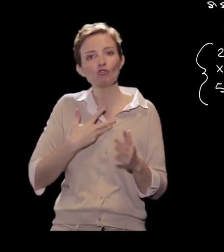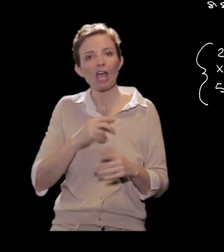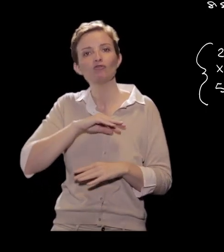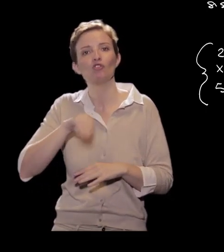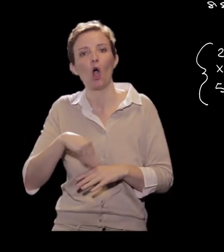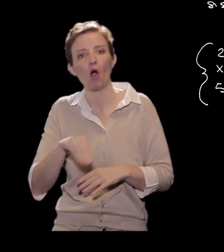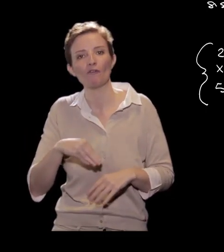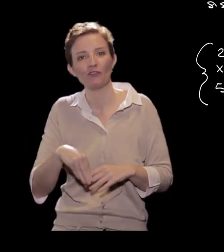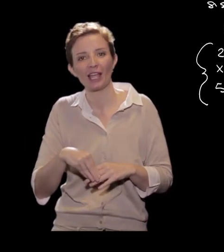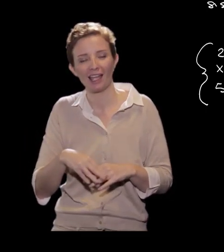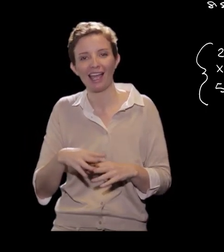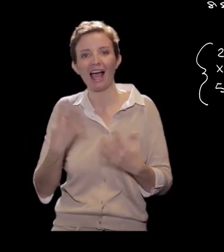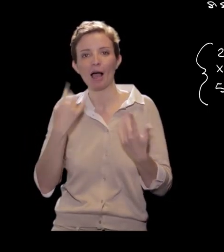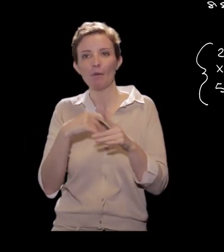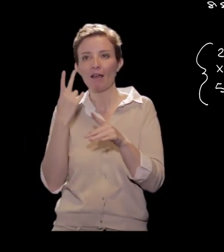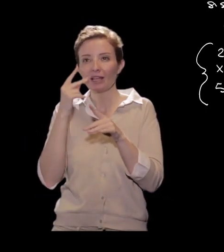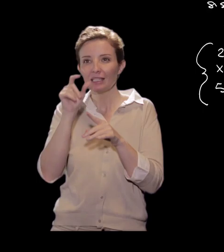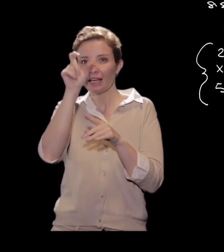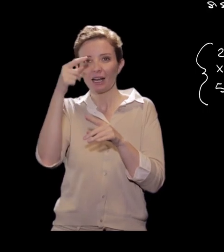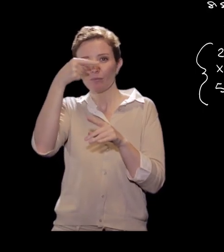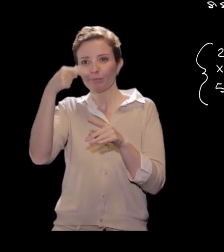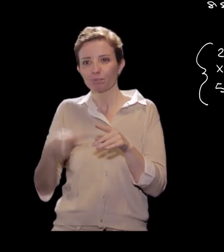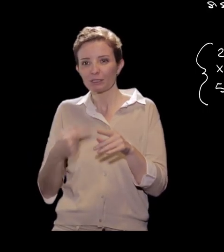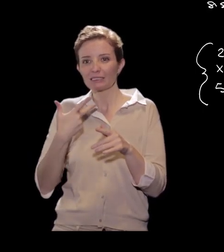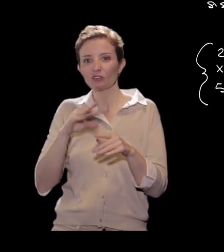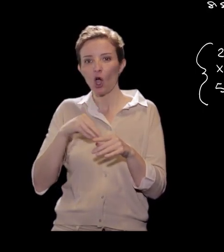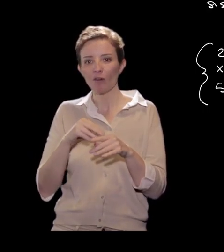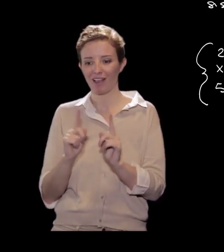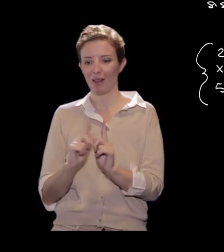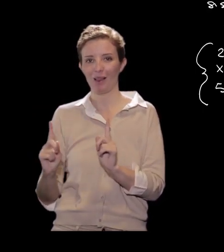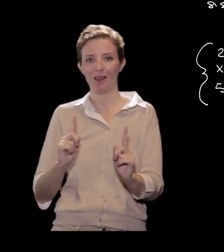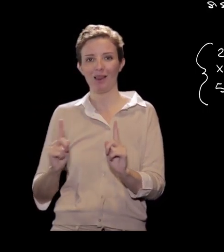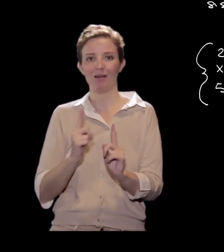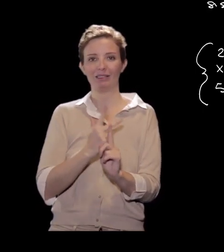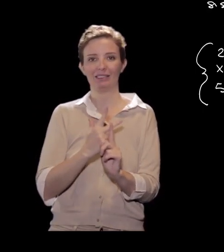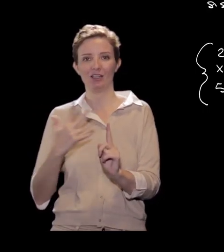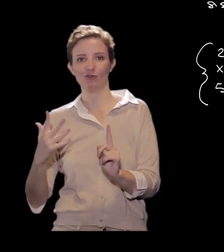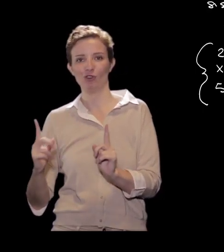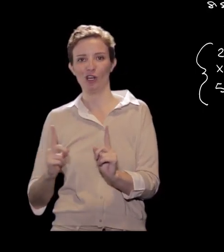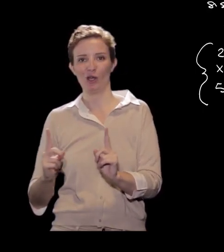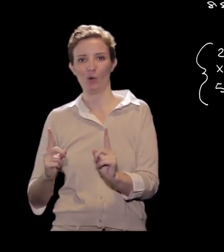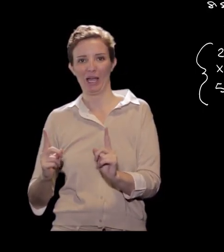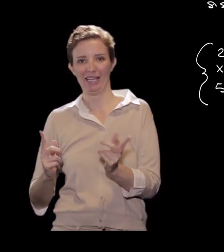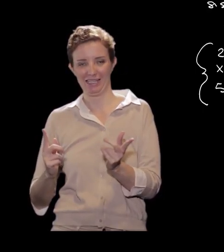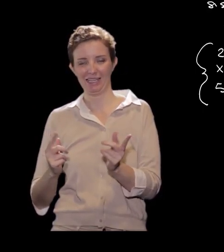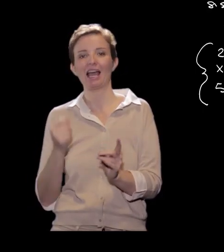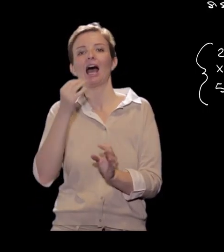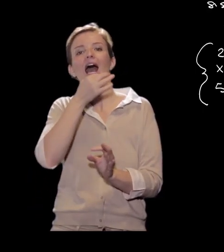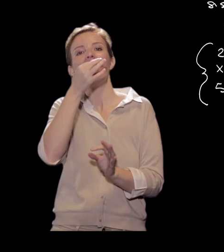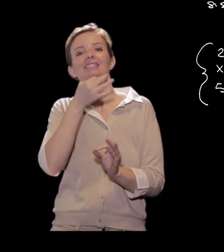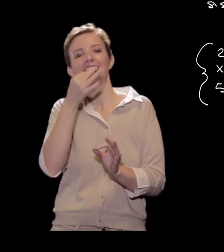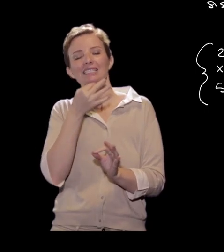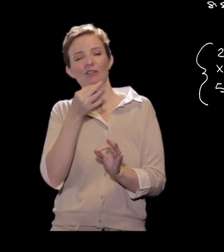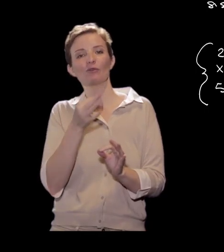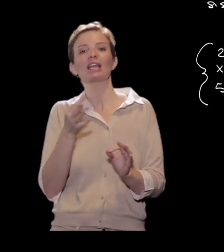sostanzialmente in verticale una linea continua con per tutte e tre e quindi evidentemente in questa zona qui tradotto in termini di